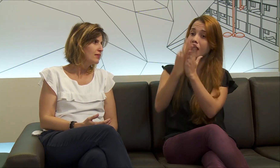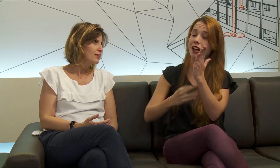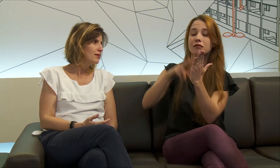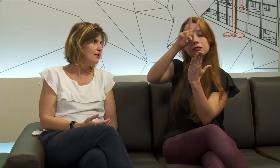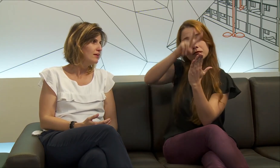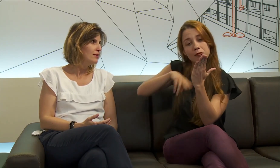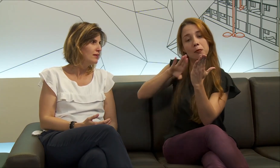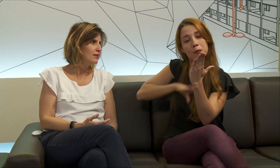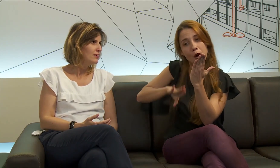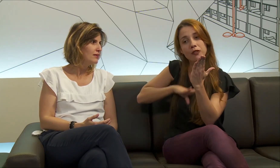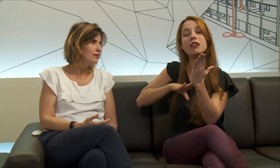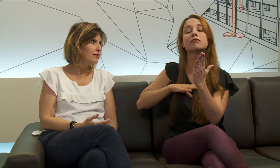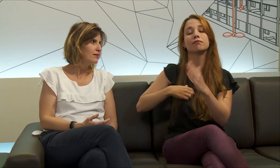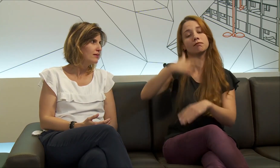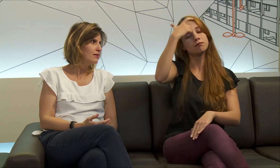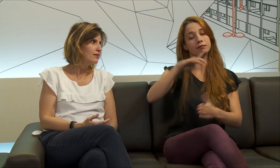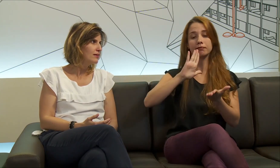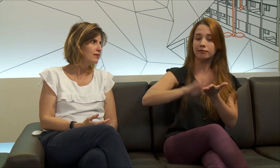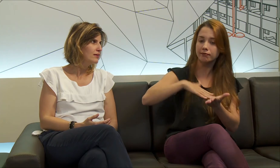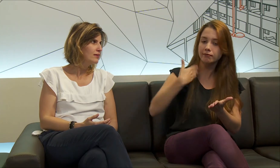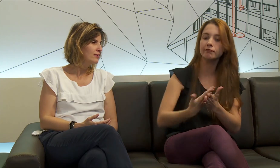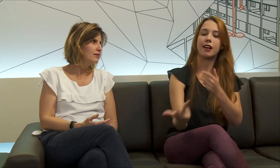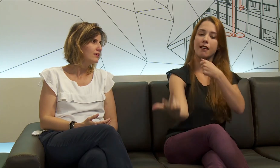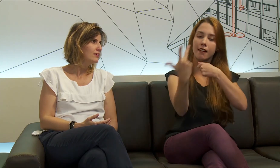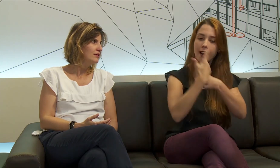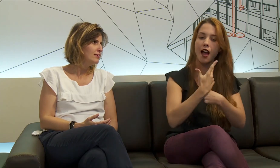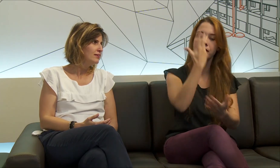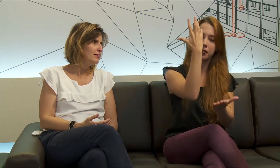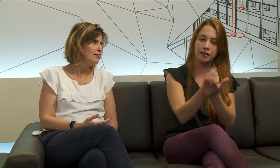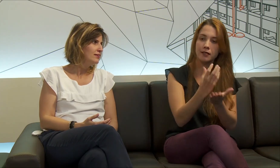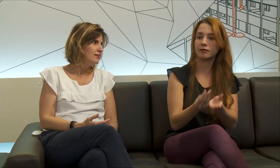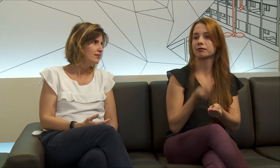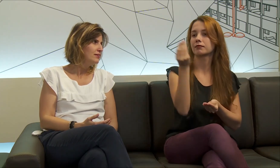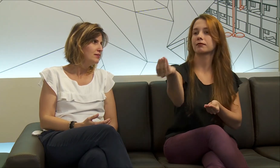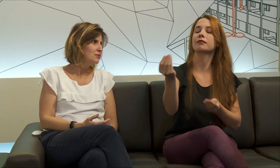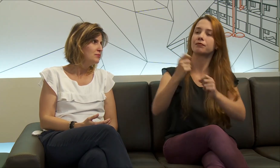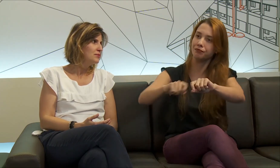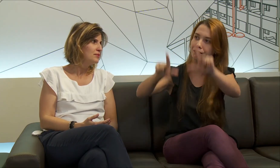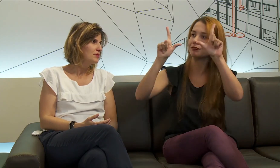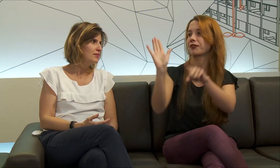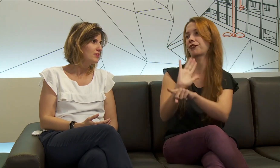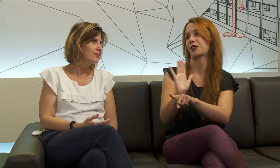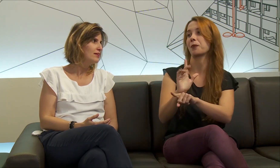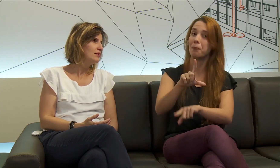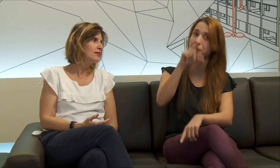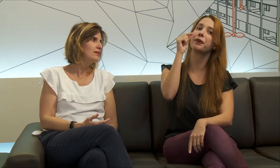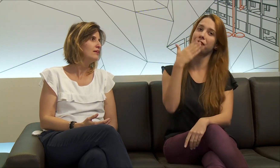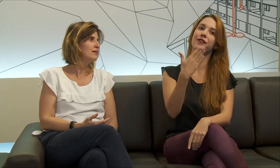diferente, obviamente, de um tradutor ou de um intérprete de fato, né?